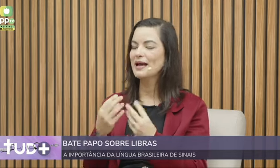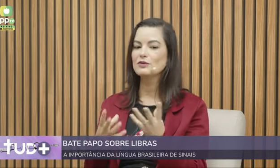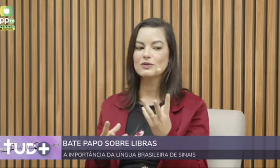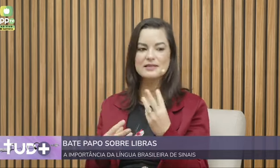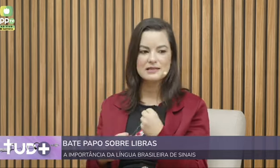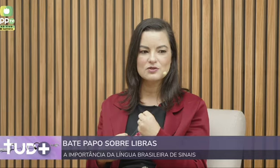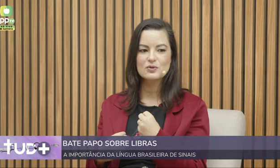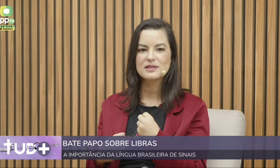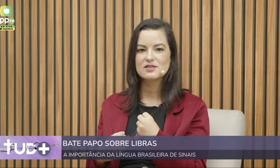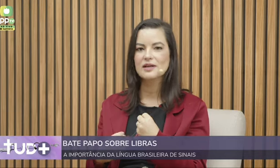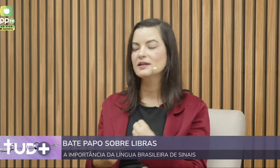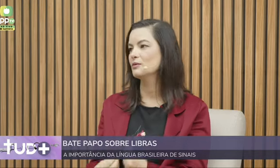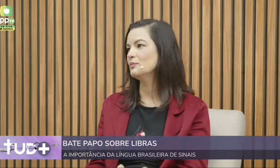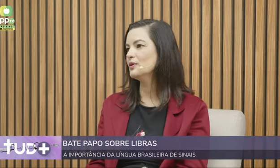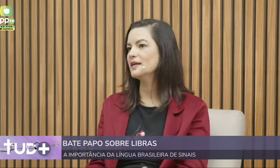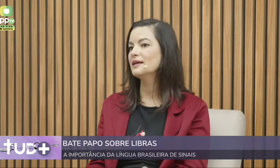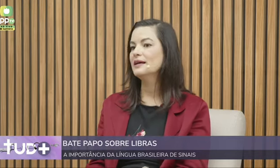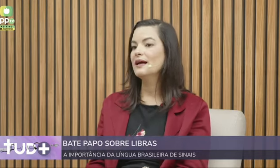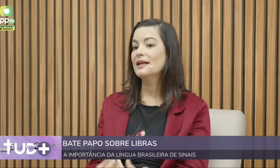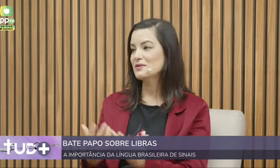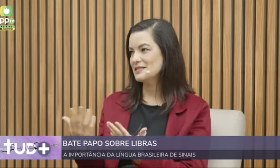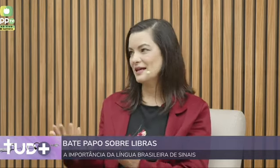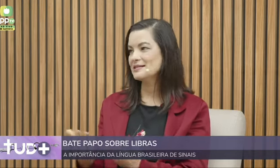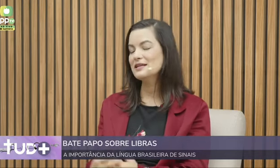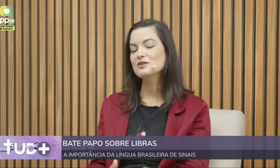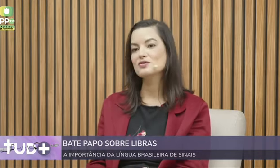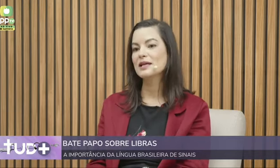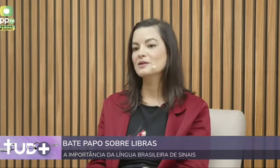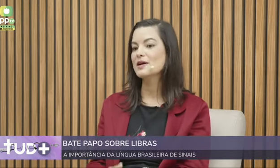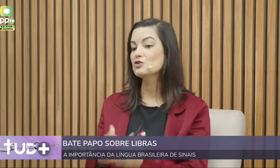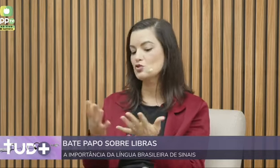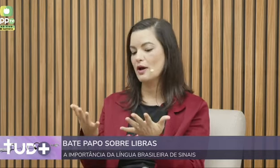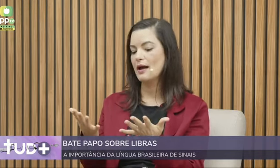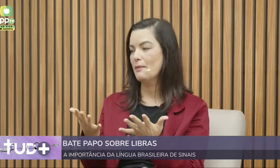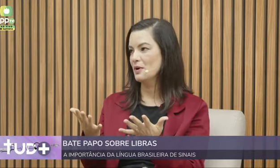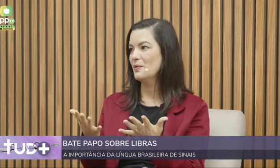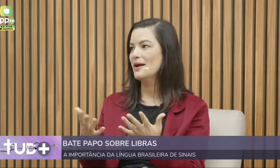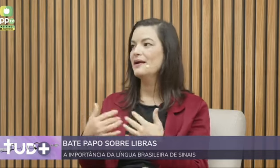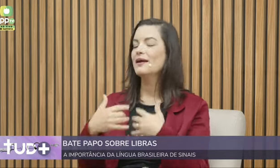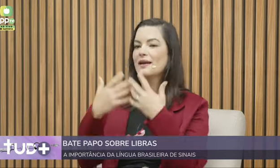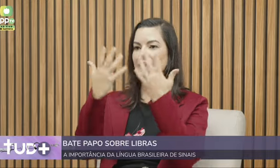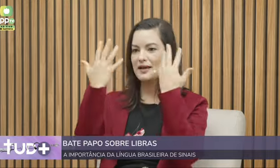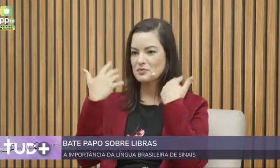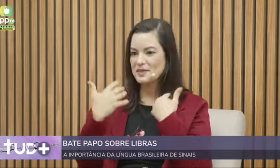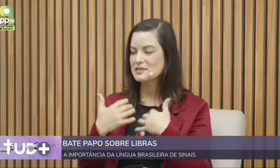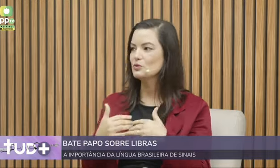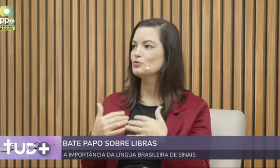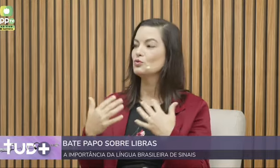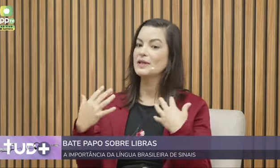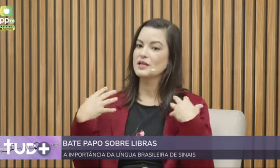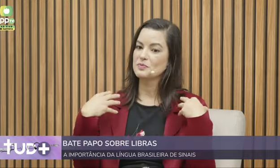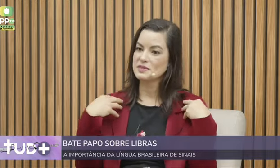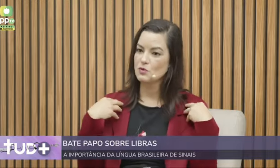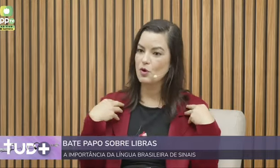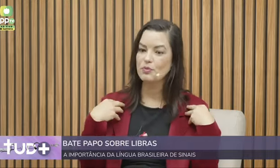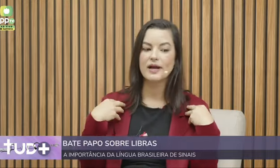pegar todas essas nuances da língua, porque a língua de sinais é isso, ela não é só a mão, ela é a expressão toda, ela é a expressão